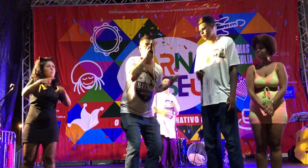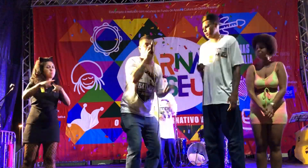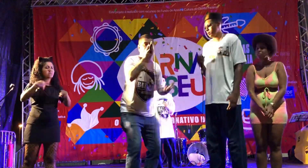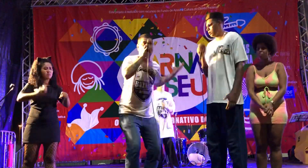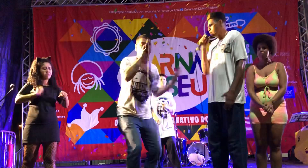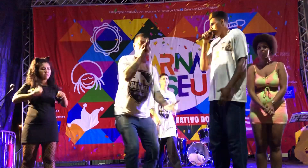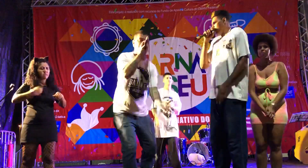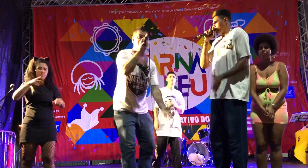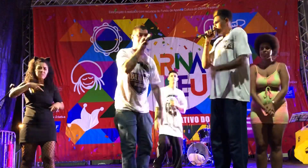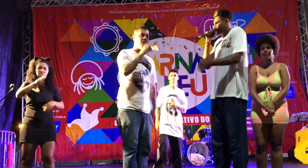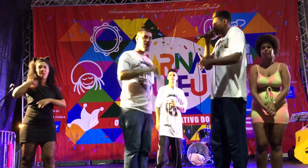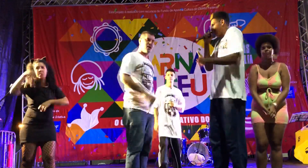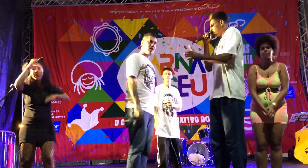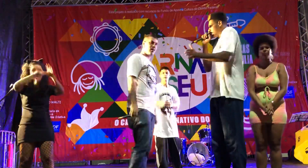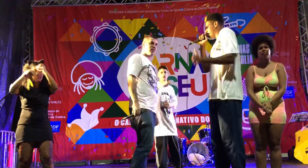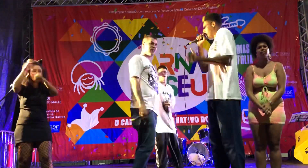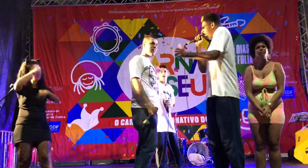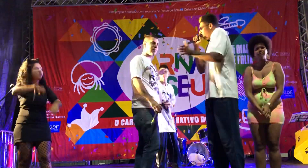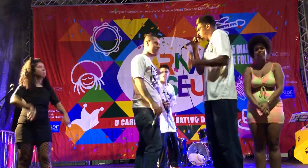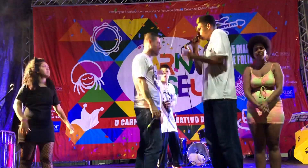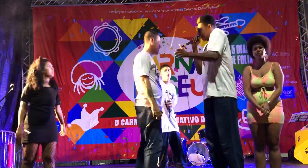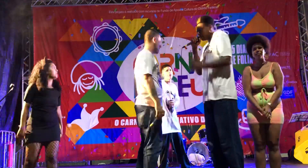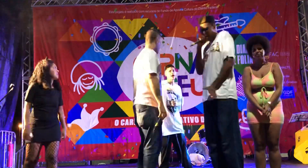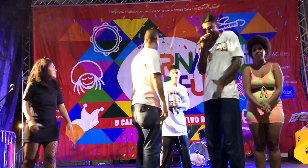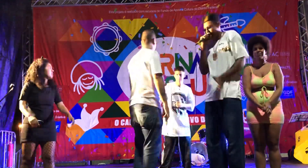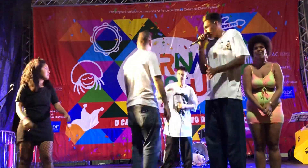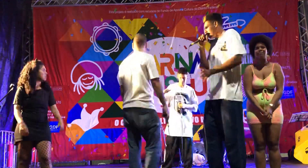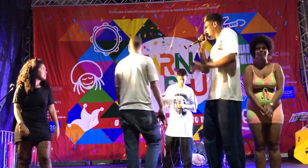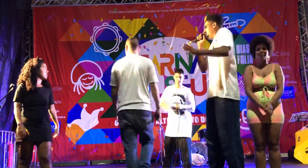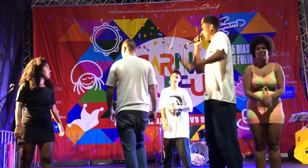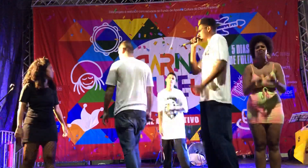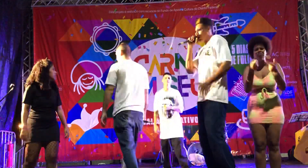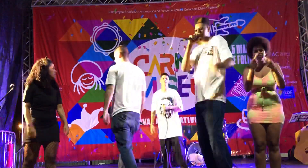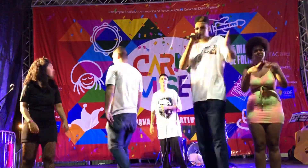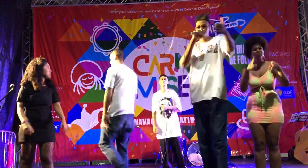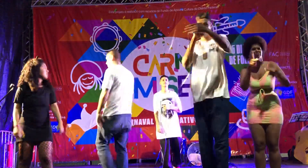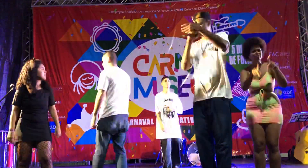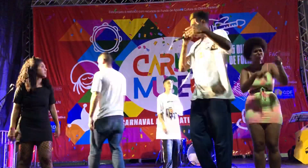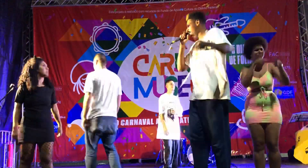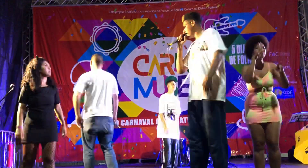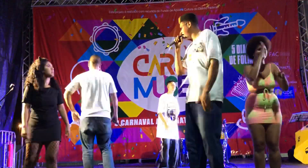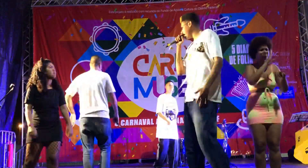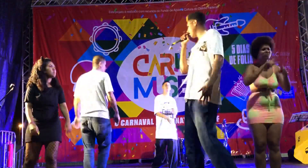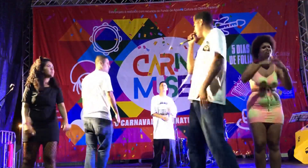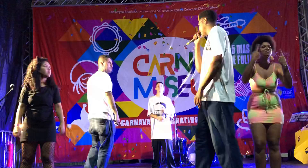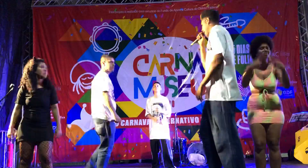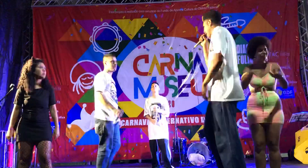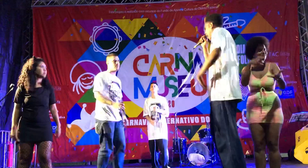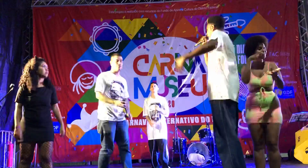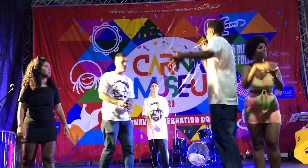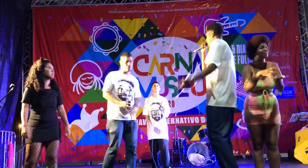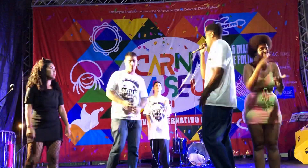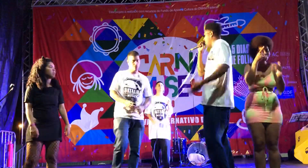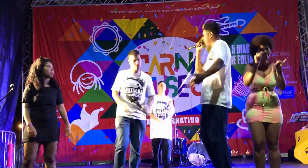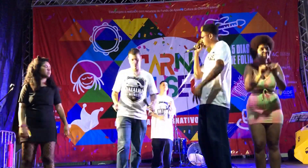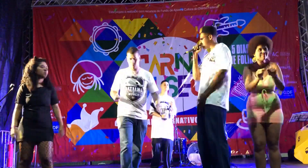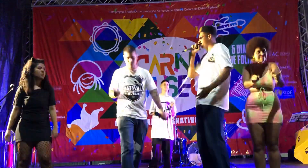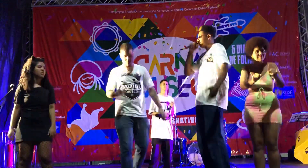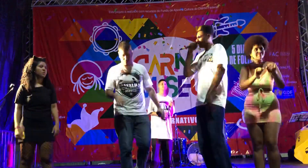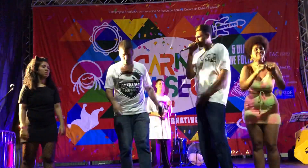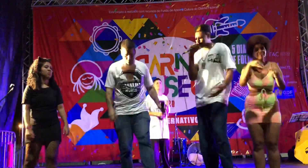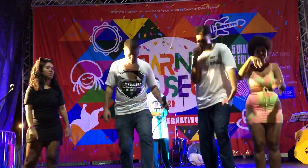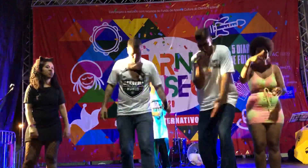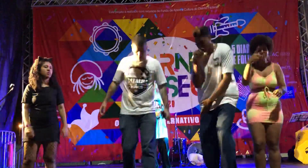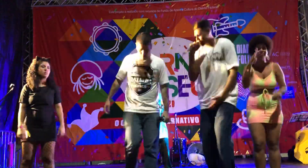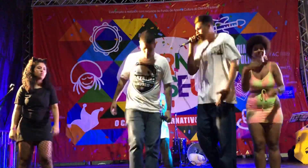sempre vou ser aprendiz. Tu quer ser música popular brasileira, mas só rima no museu e fala besteira. É MPB